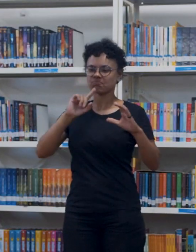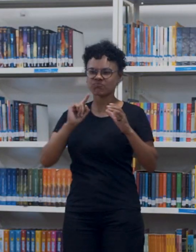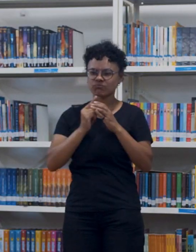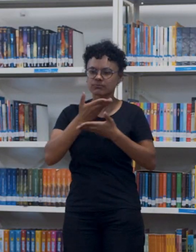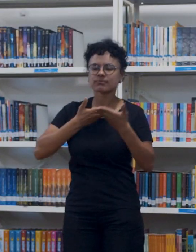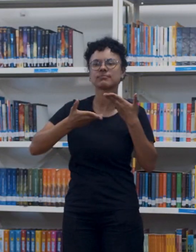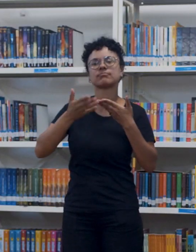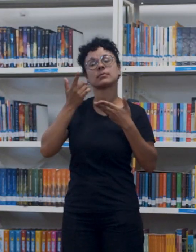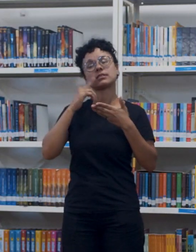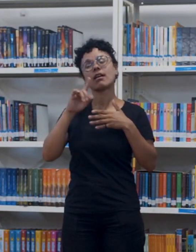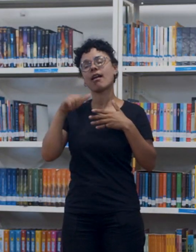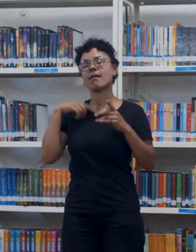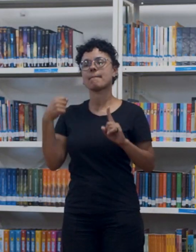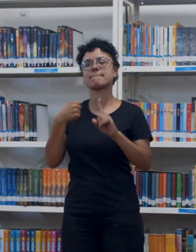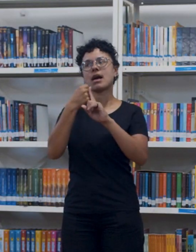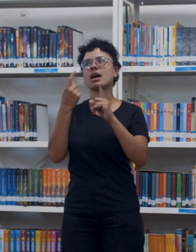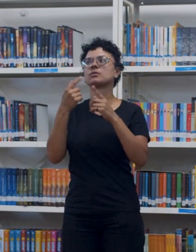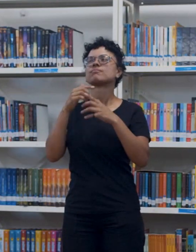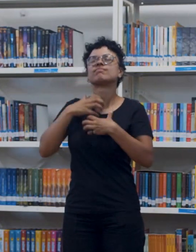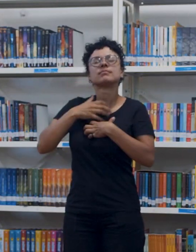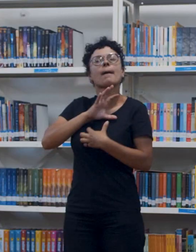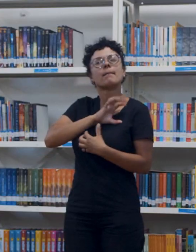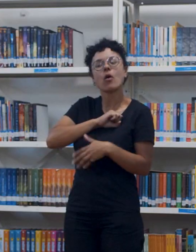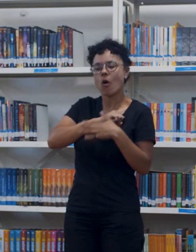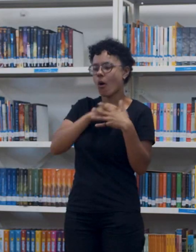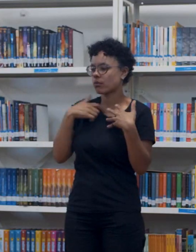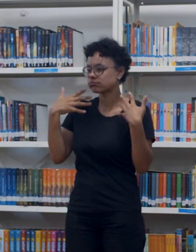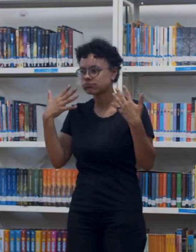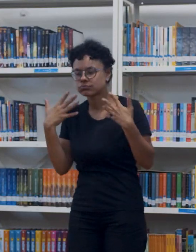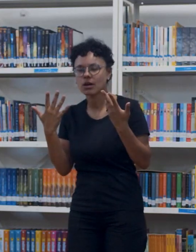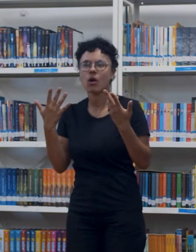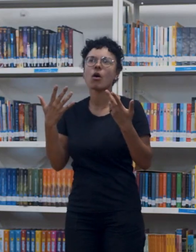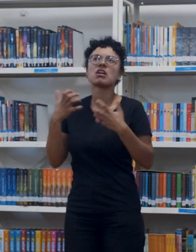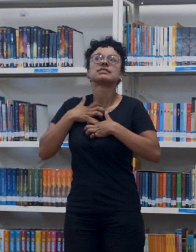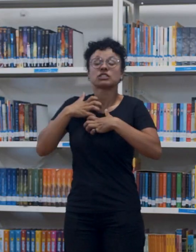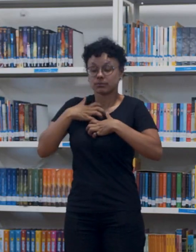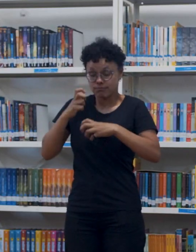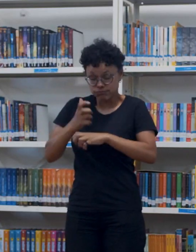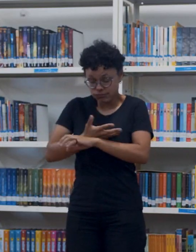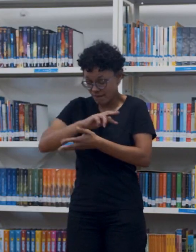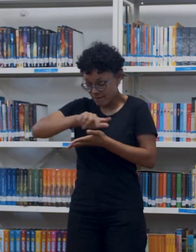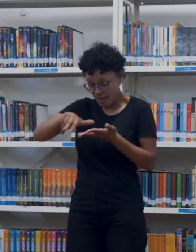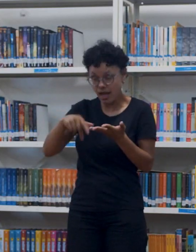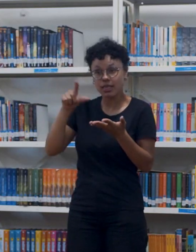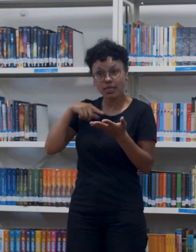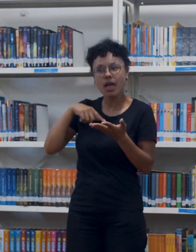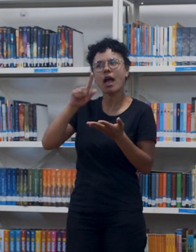envolve, nos dá amor, nos dá calor, nos dá sensações de estar